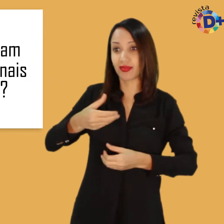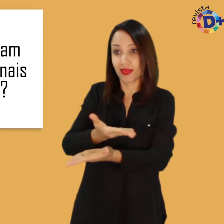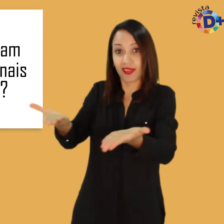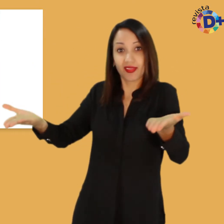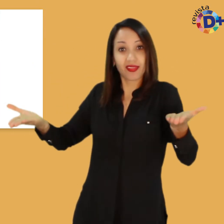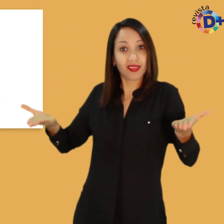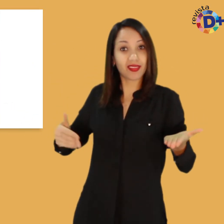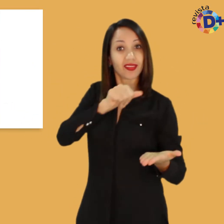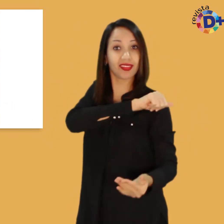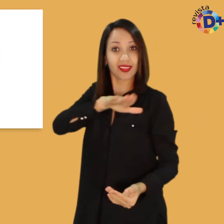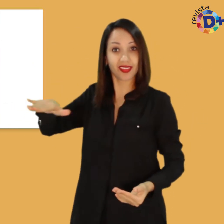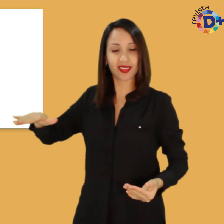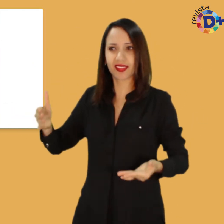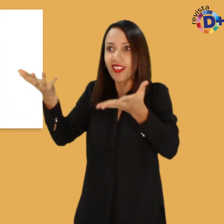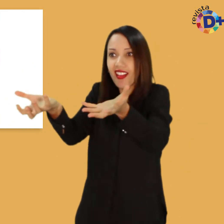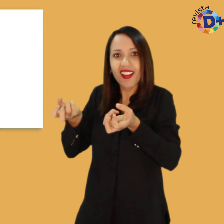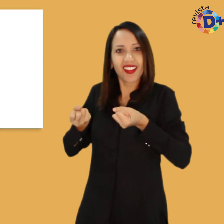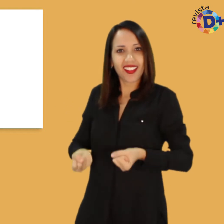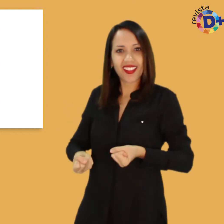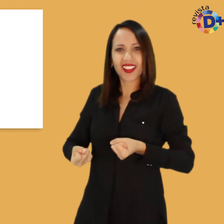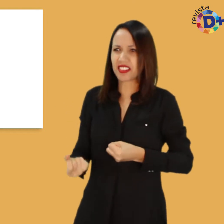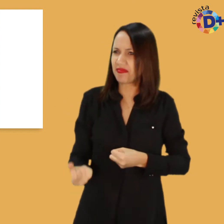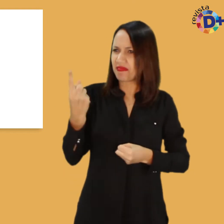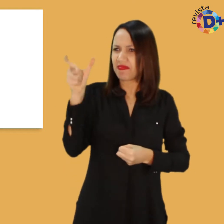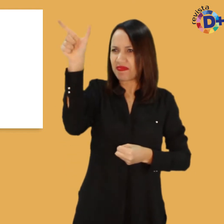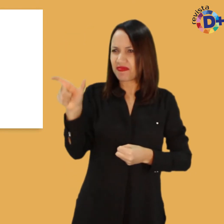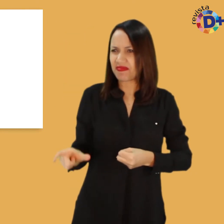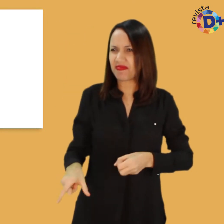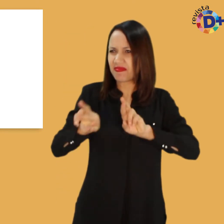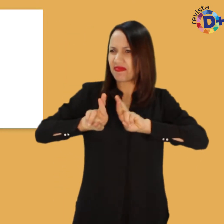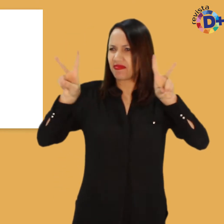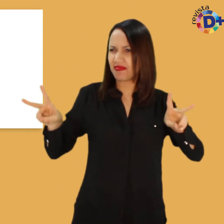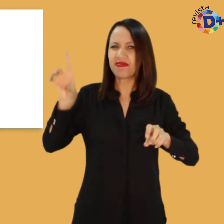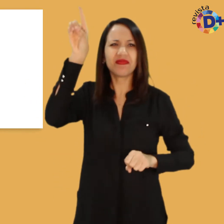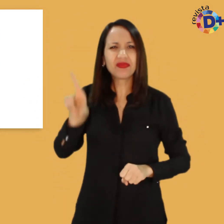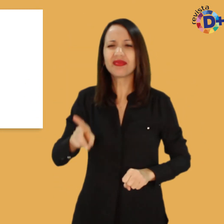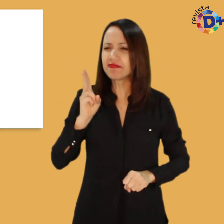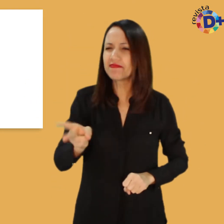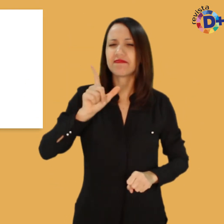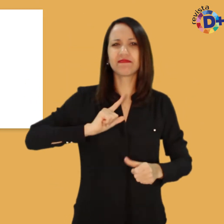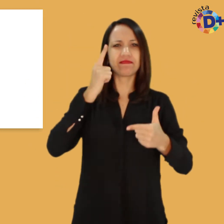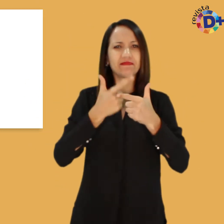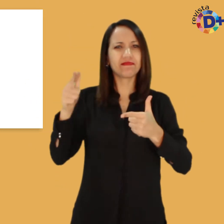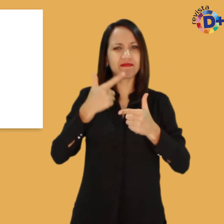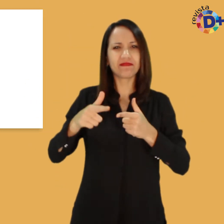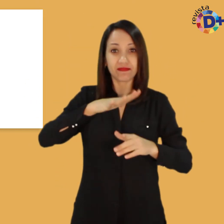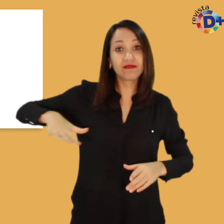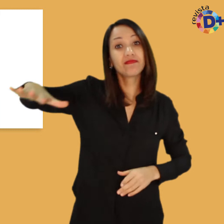A aceitação do estranho, do diferente, do deficiente sempre foi um problema para a sociedade ao longo